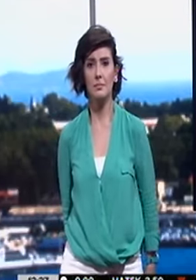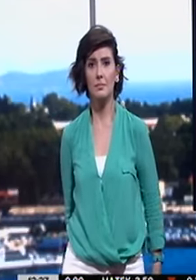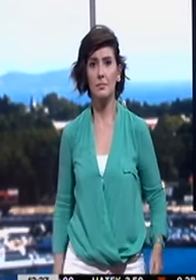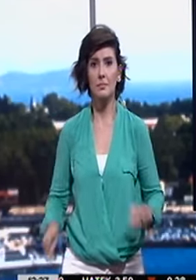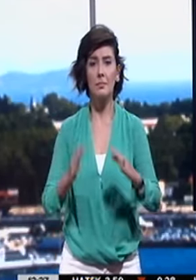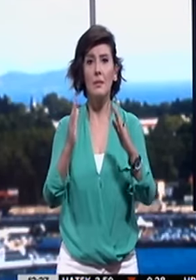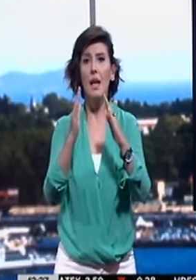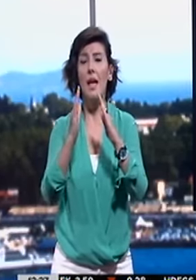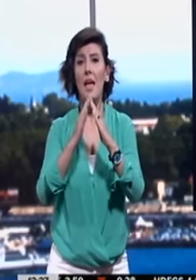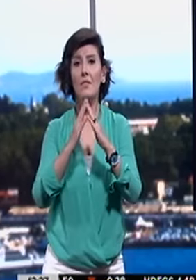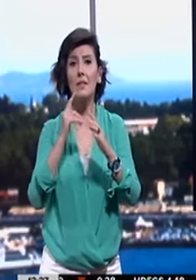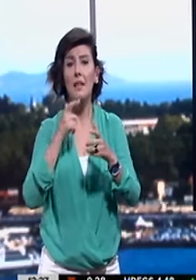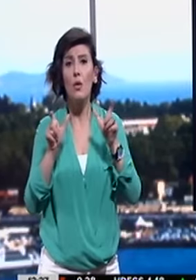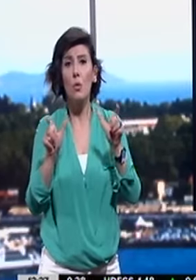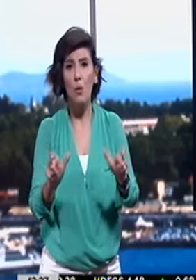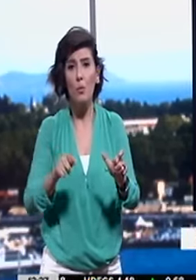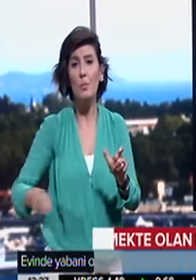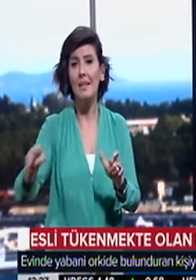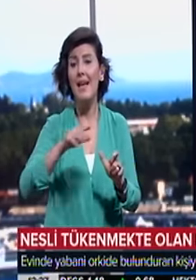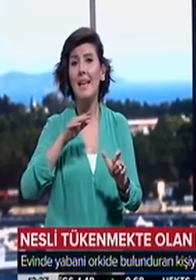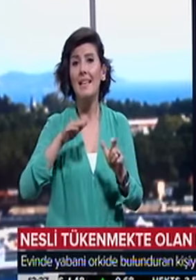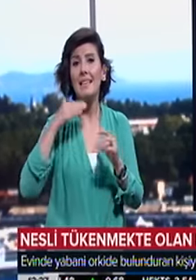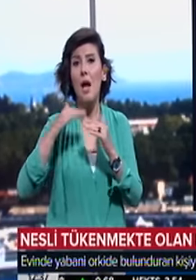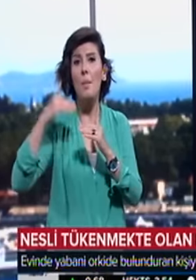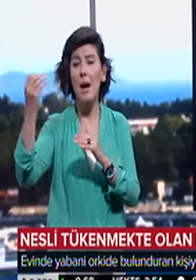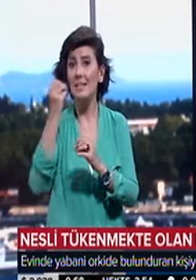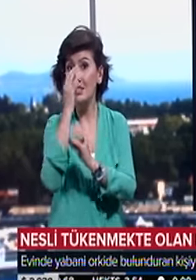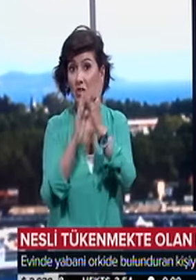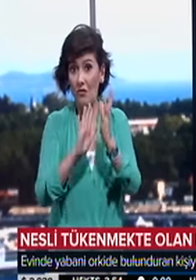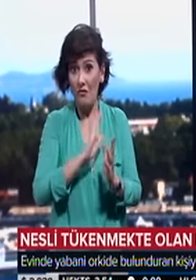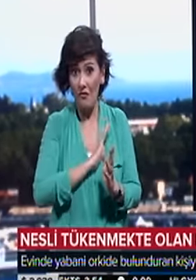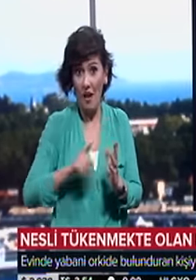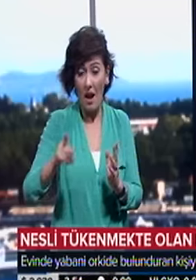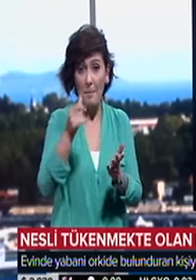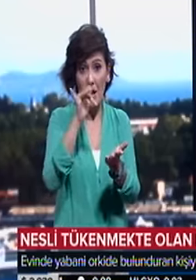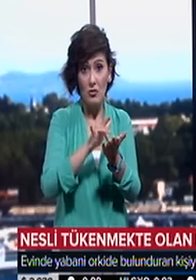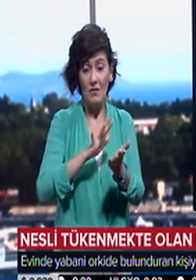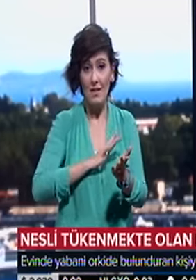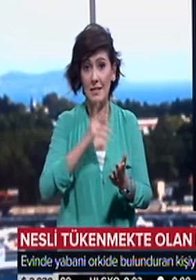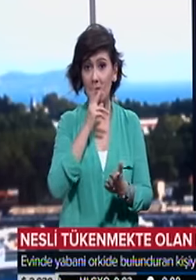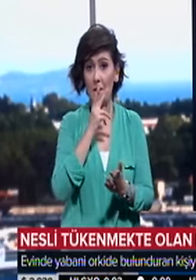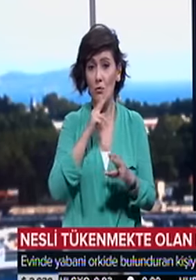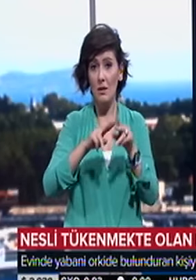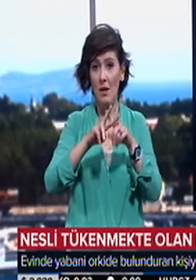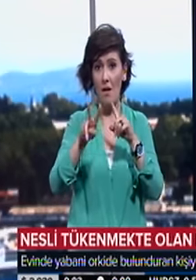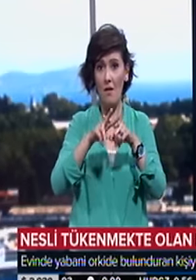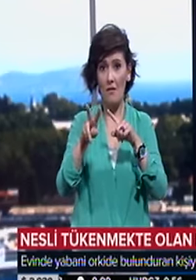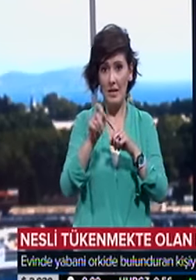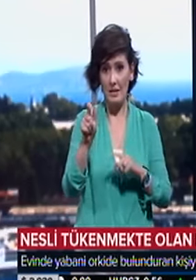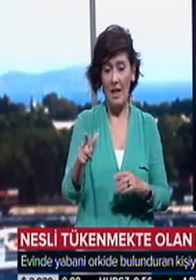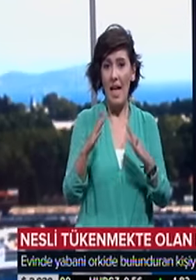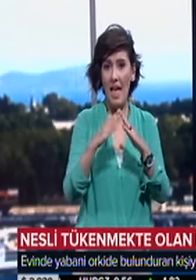Evinde koruma altındaki yabani orkide bulunan kişiye ağır para cezası. Samsun'un Kabak